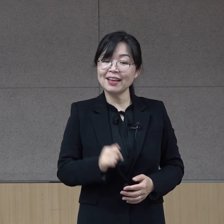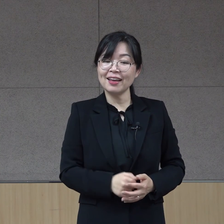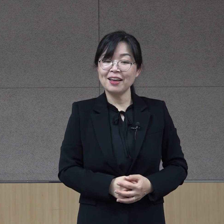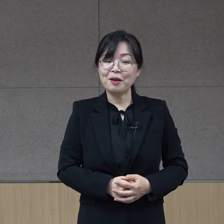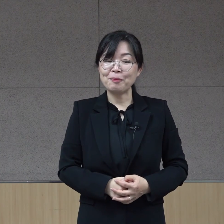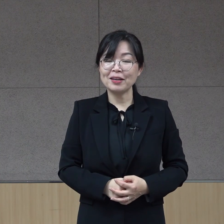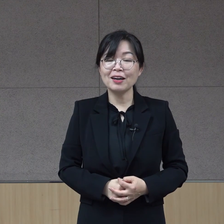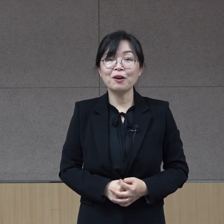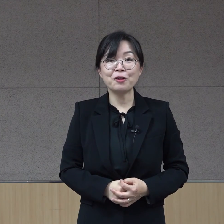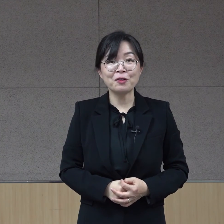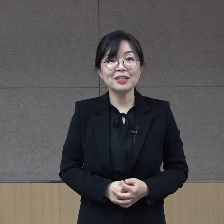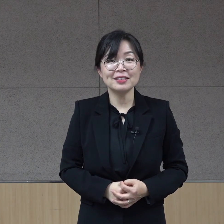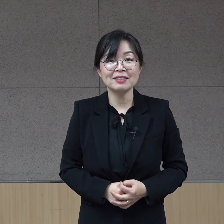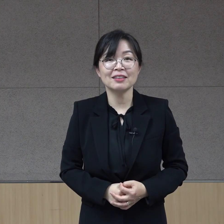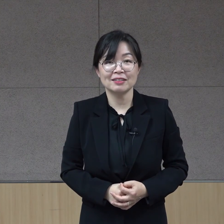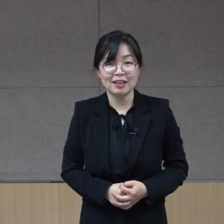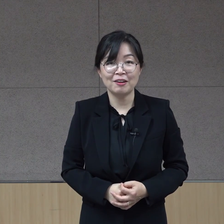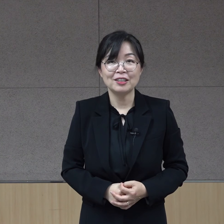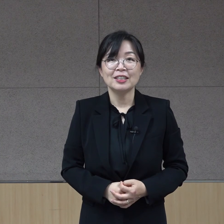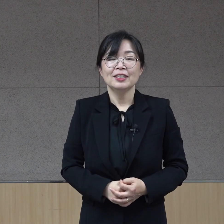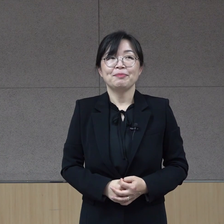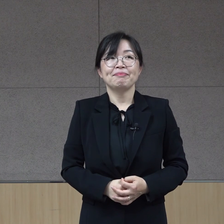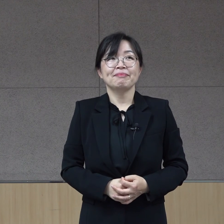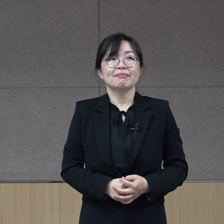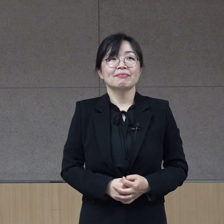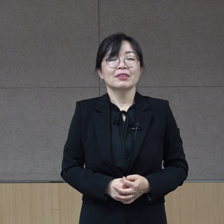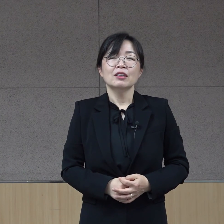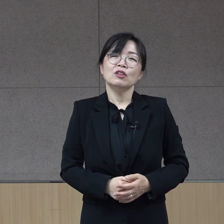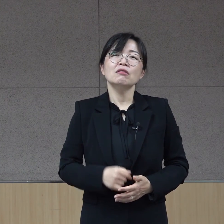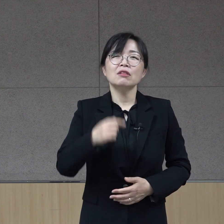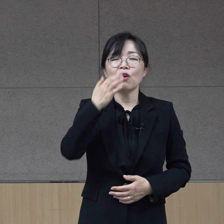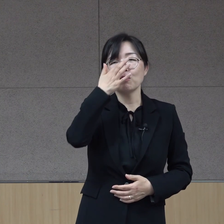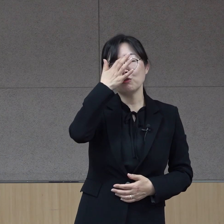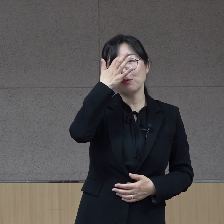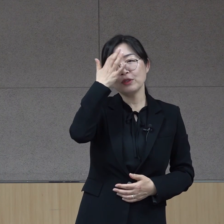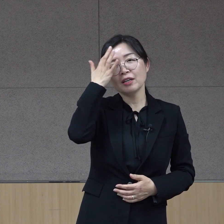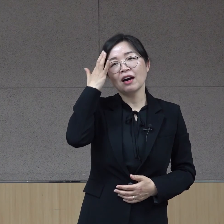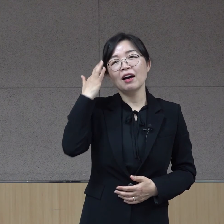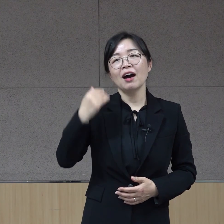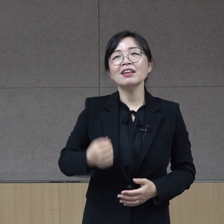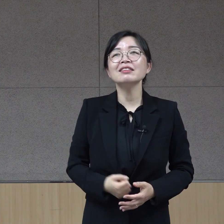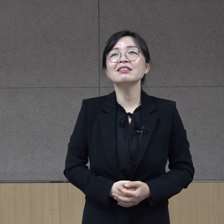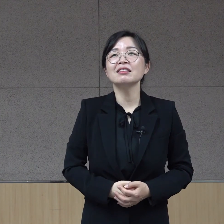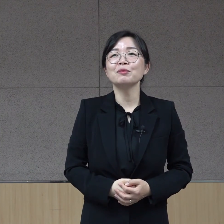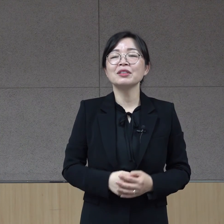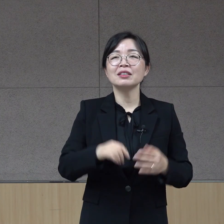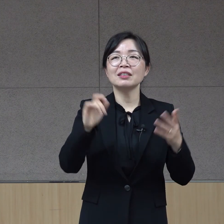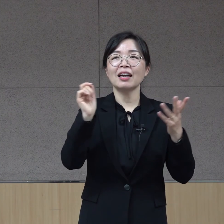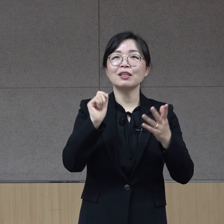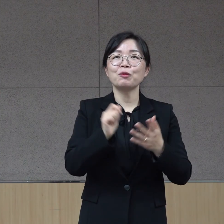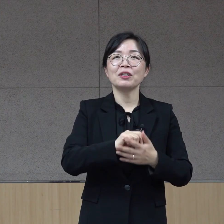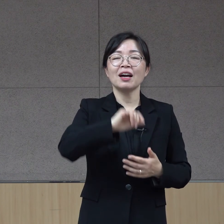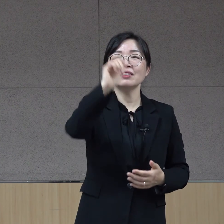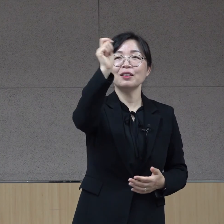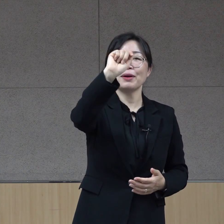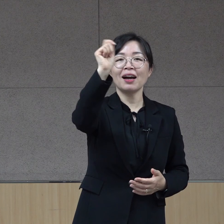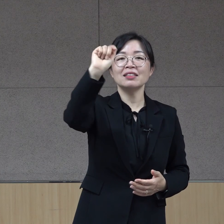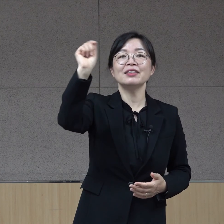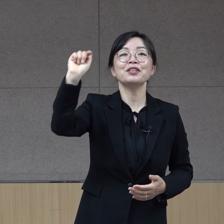있는데 파랑하고 연관이 있을 것 같아요. 최근에 광고를 보니까 하늘 그림을 그리는 아이를 보니까 하늘이 막 갈색이고